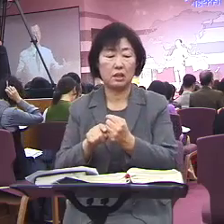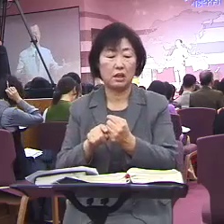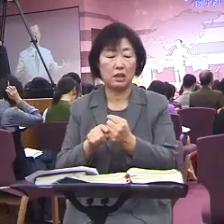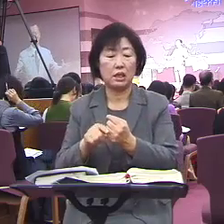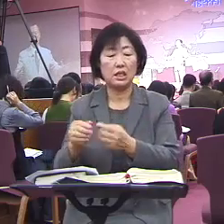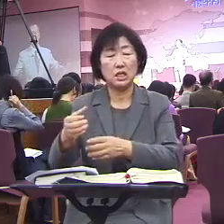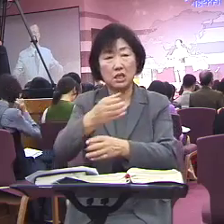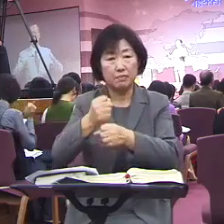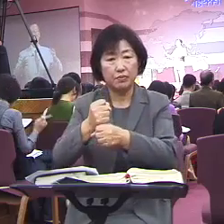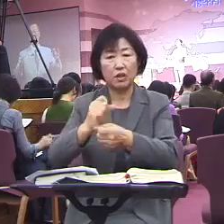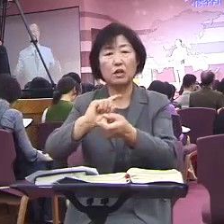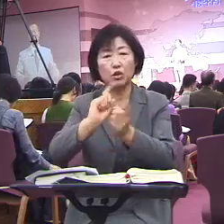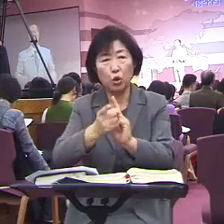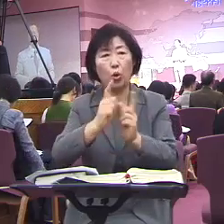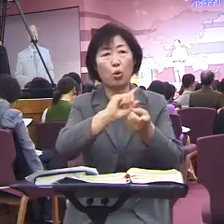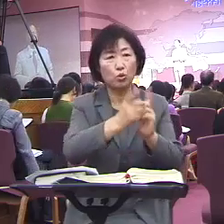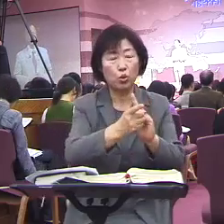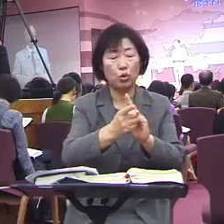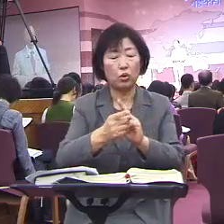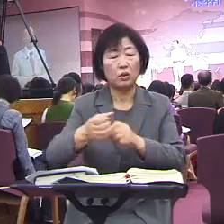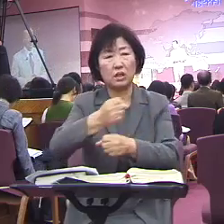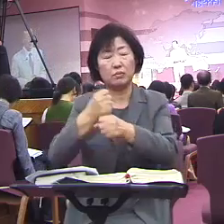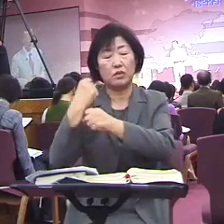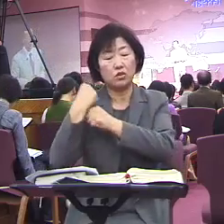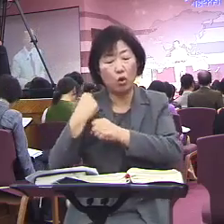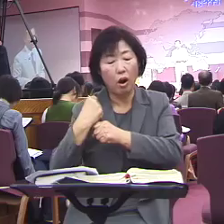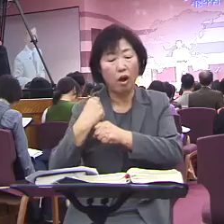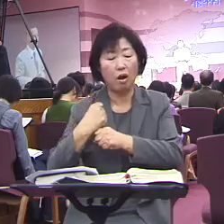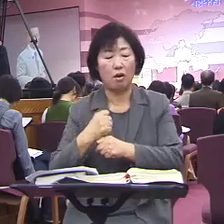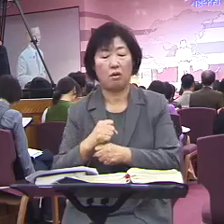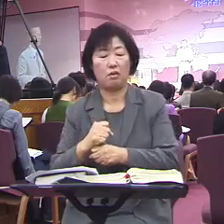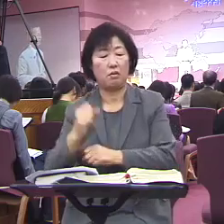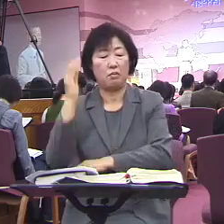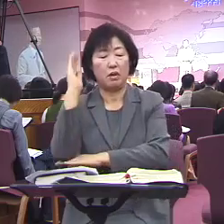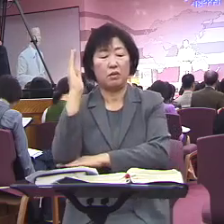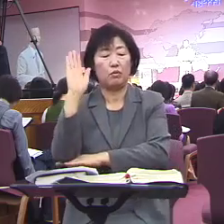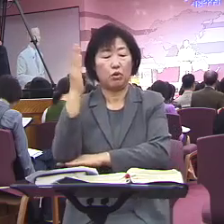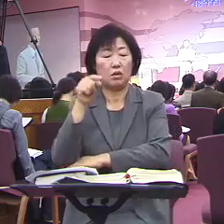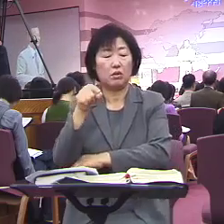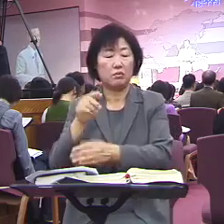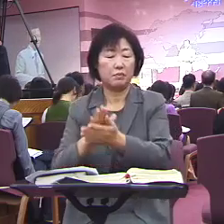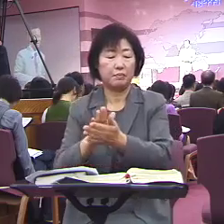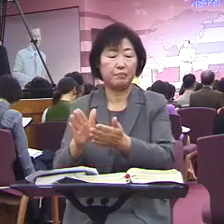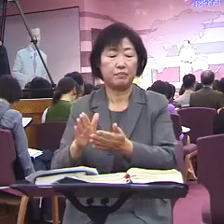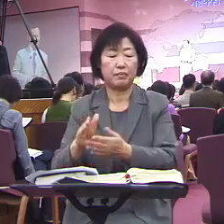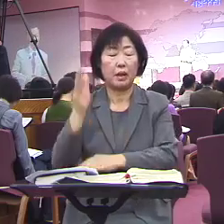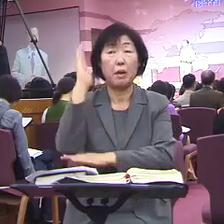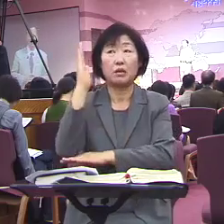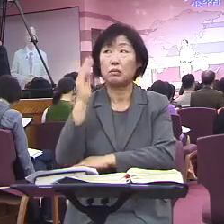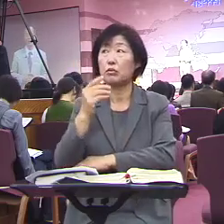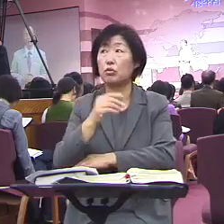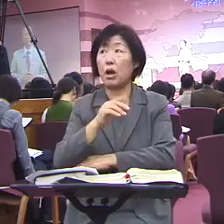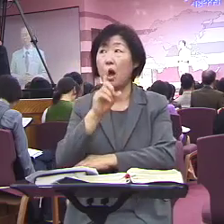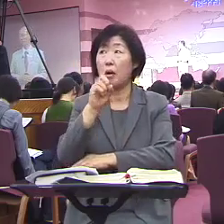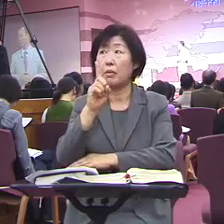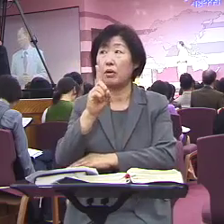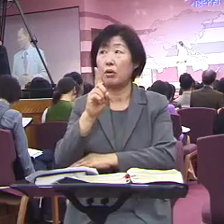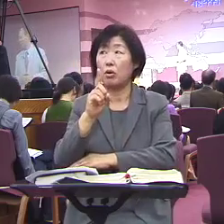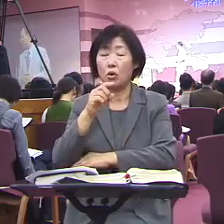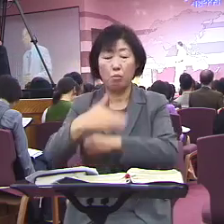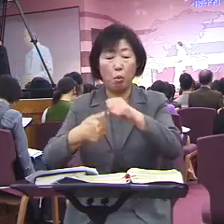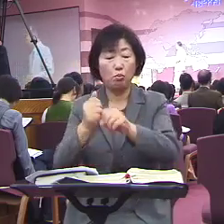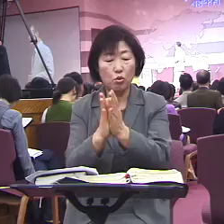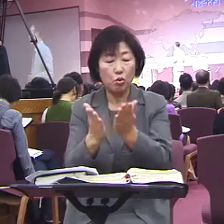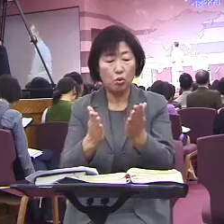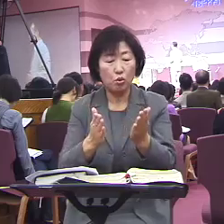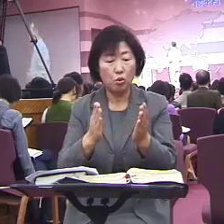서로 지라, 너희는 서로 짐을 지라는 말씀이 되는 것입니다. 자, 이 말씀을 우리 한번 오늘 본문을